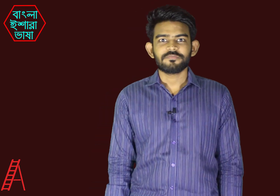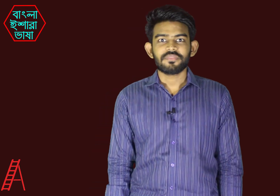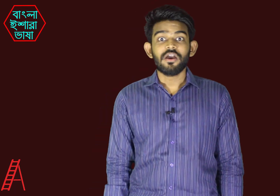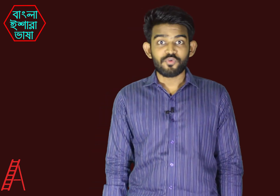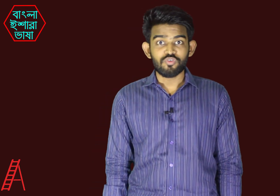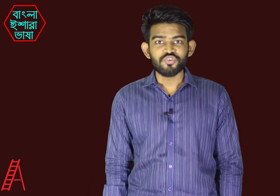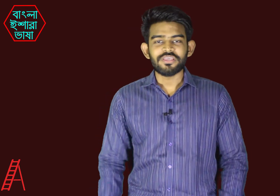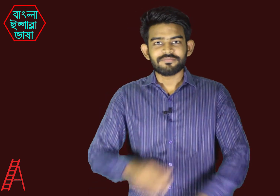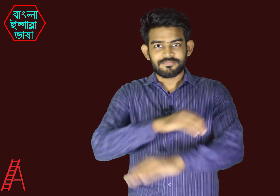প্রকৌশলী।